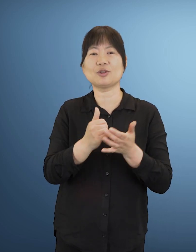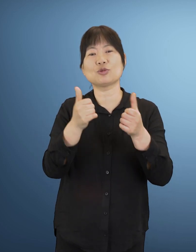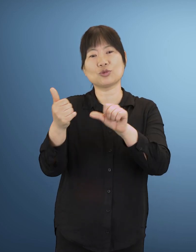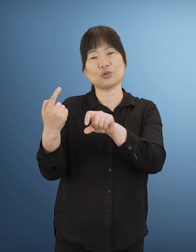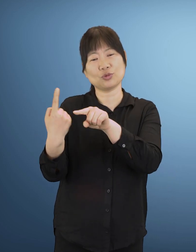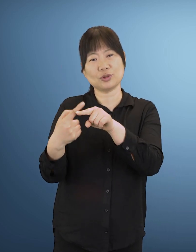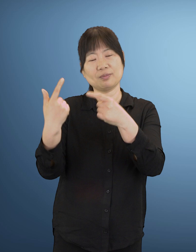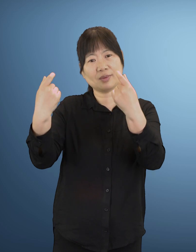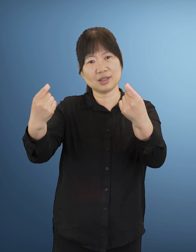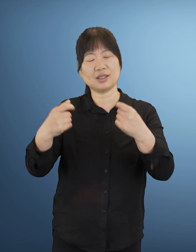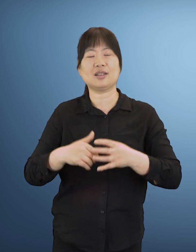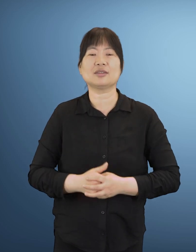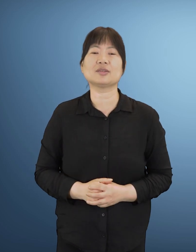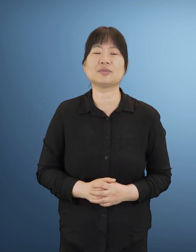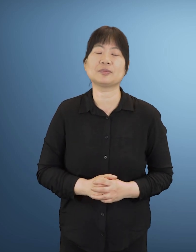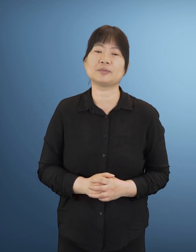죽음이죠.